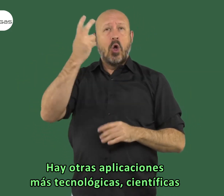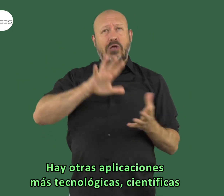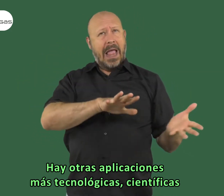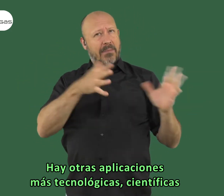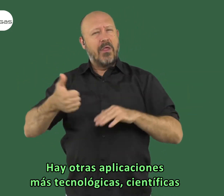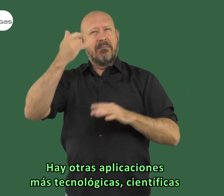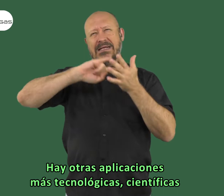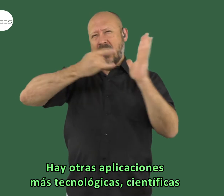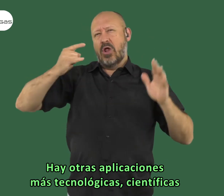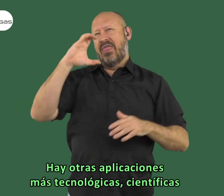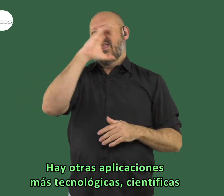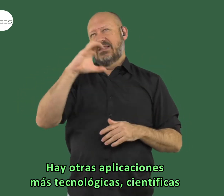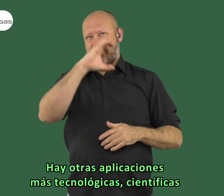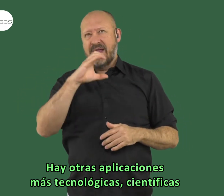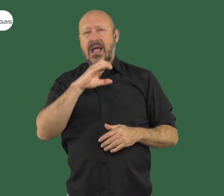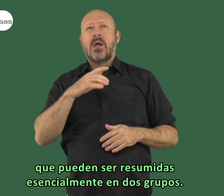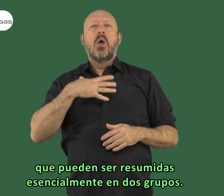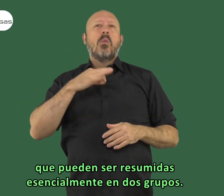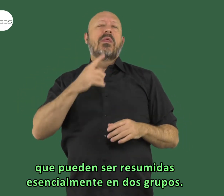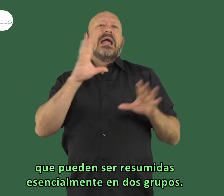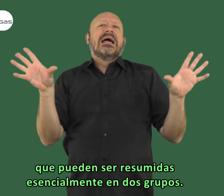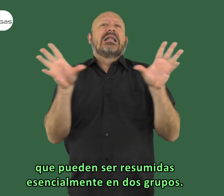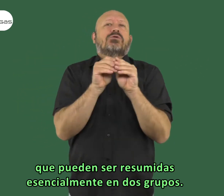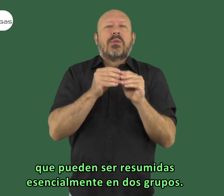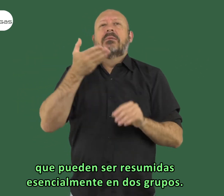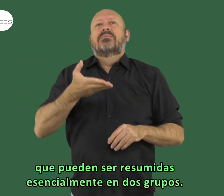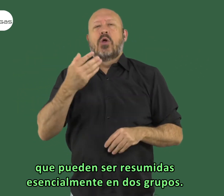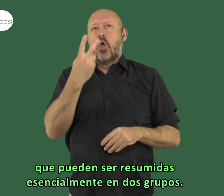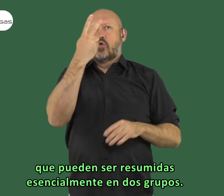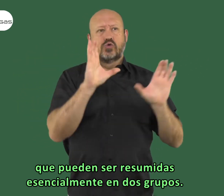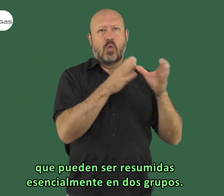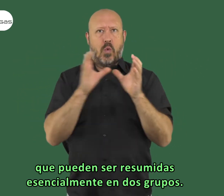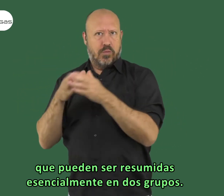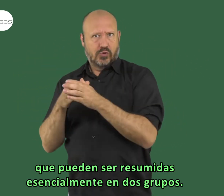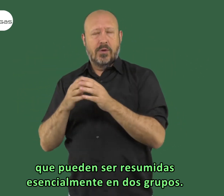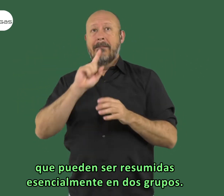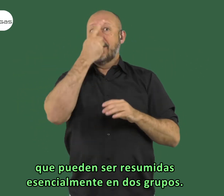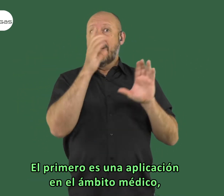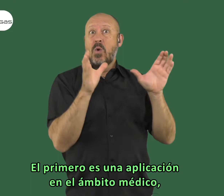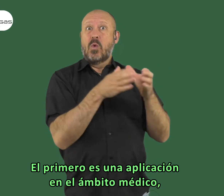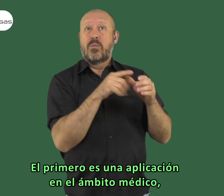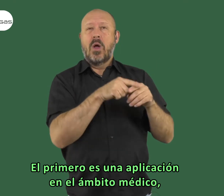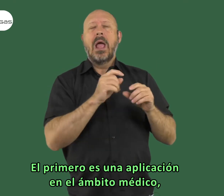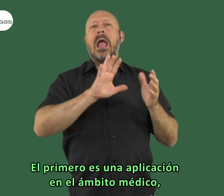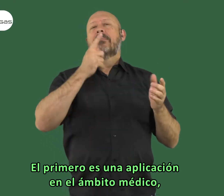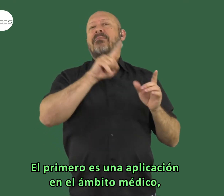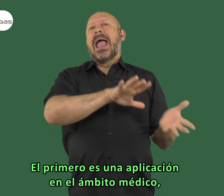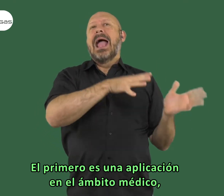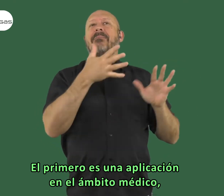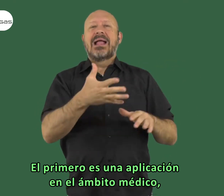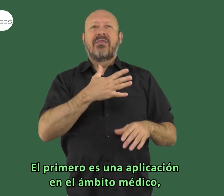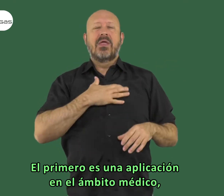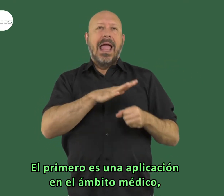otras aplicaciones más tecnológicas, científicas, que pueden ser resumidas esencialmente en dos grupos. El primero